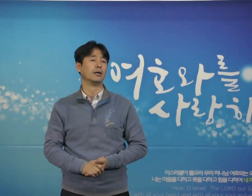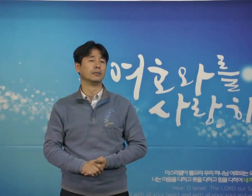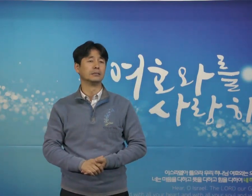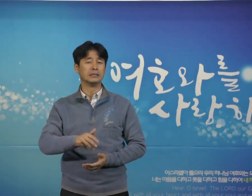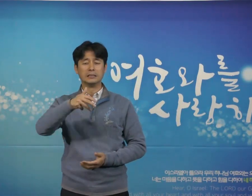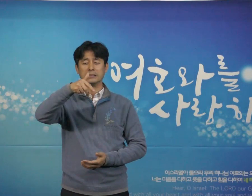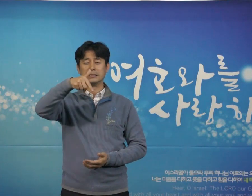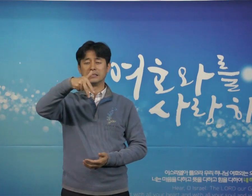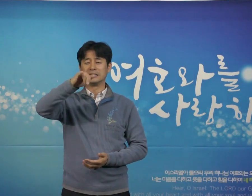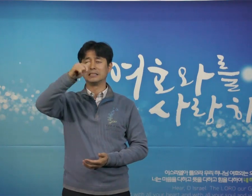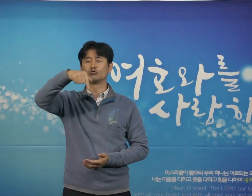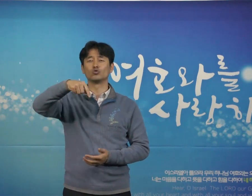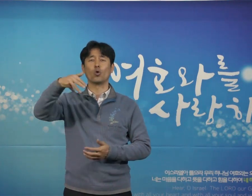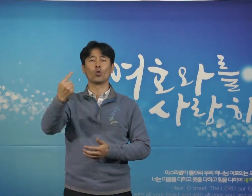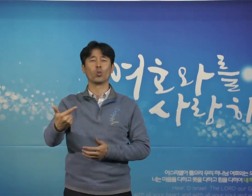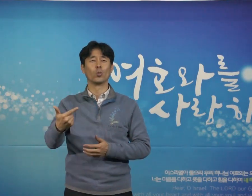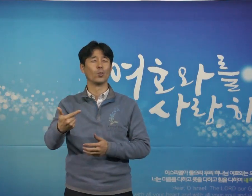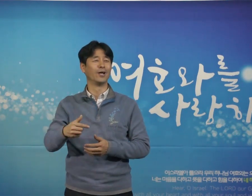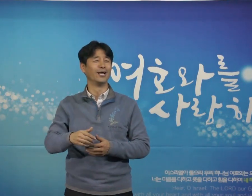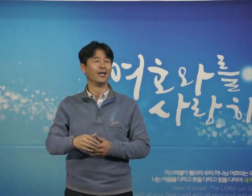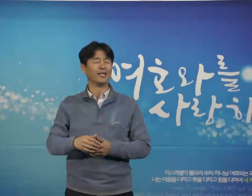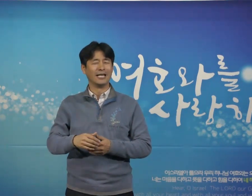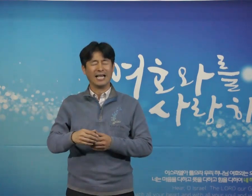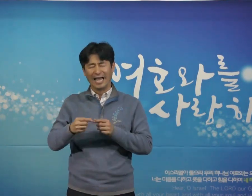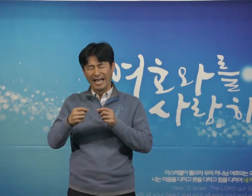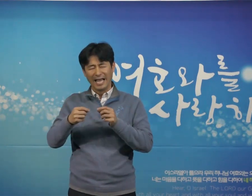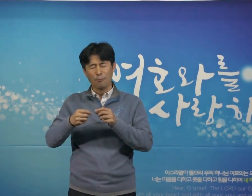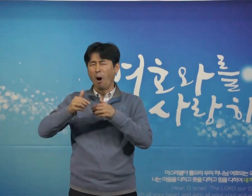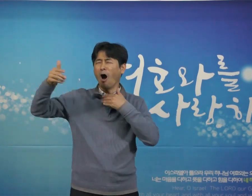방송을 통해서 지구촌이라는 말이 이제